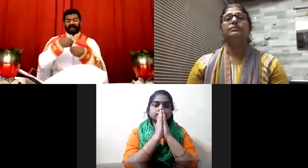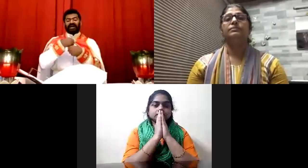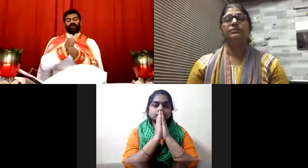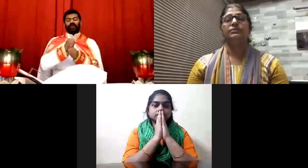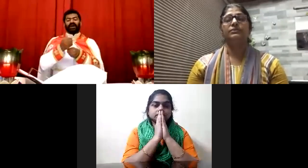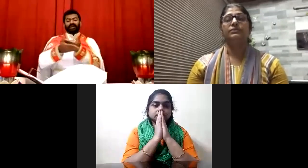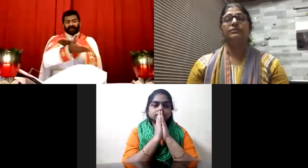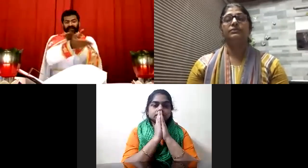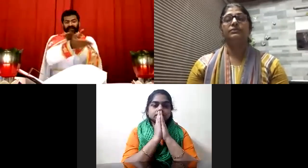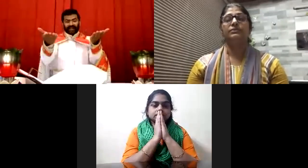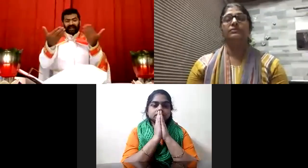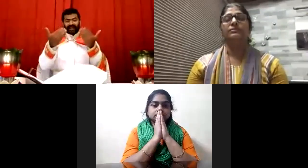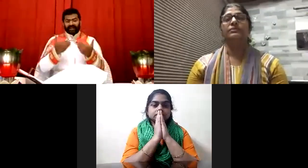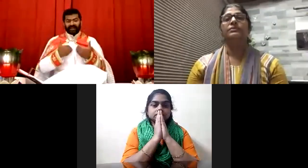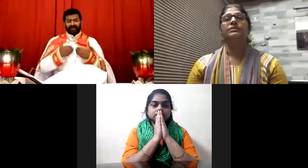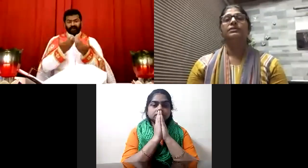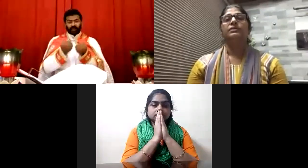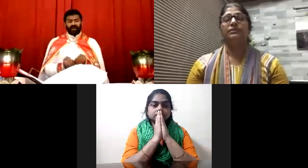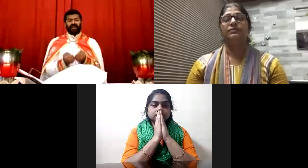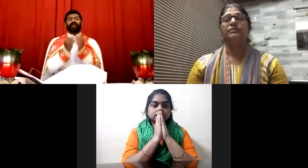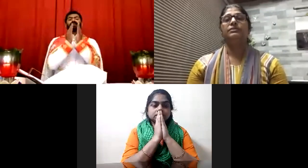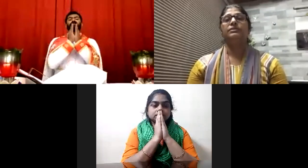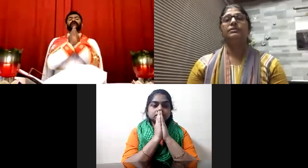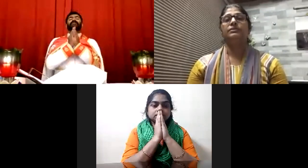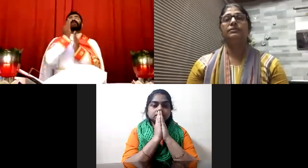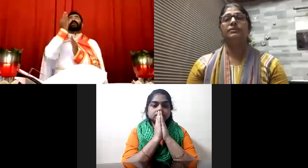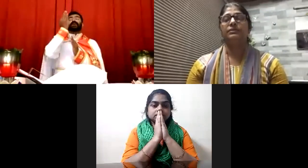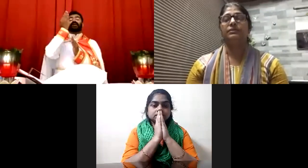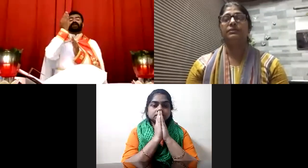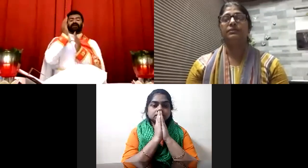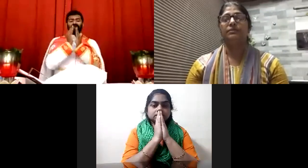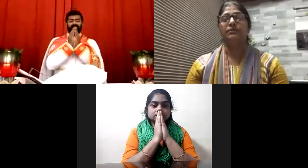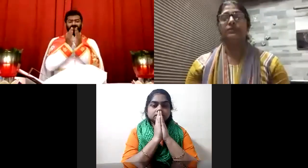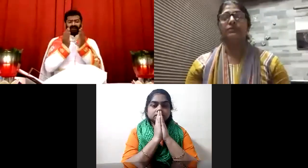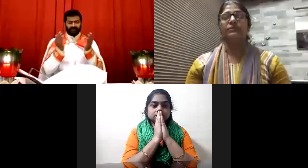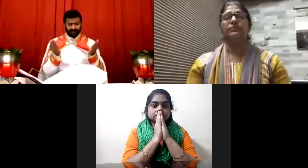പൂർത്തി ആക്കുവാൻ നിങ്ങൾ എനിക്ക് വേണ്ടി പ്രാർത്ഥിക്കുവിൻ.